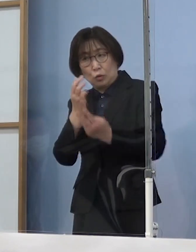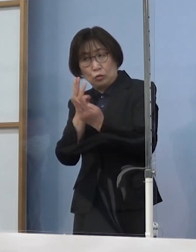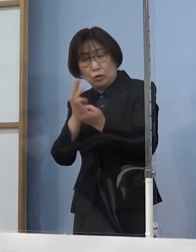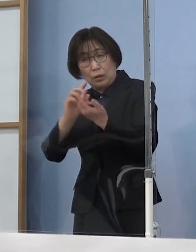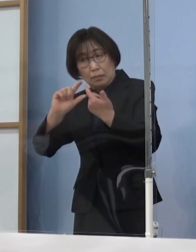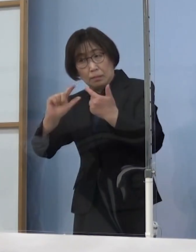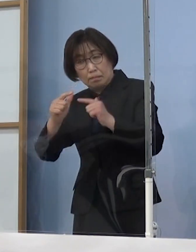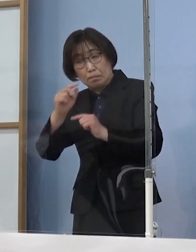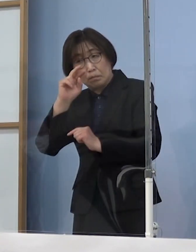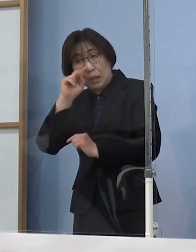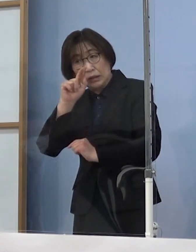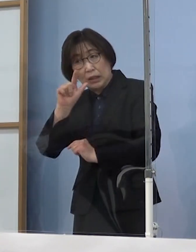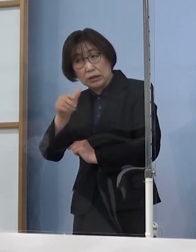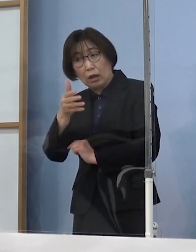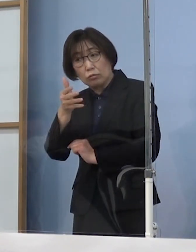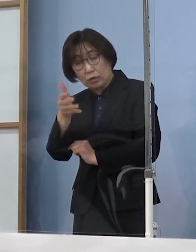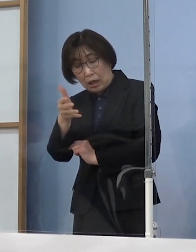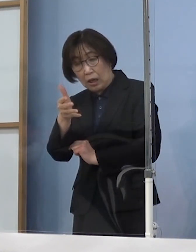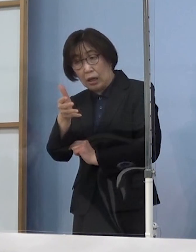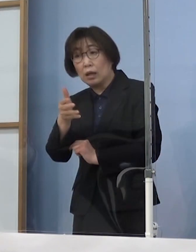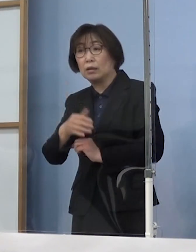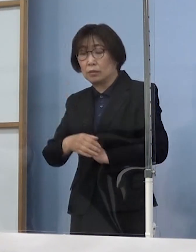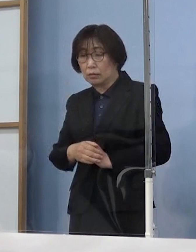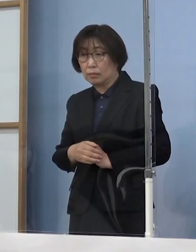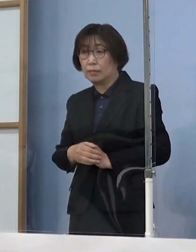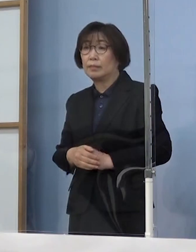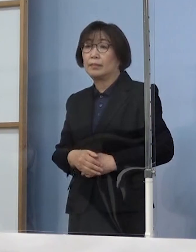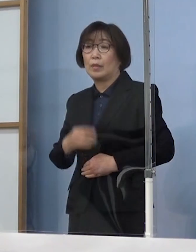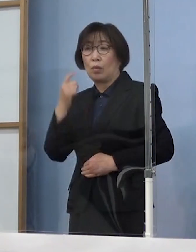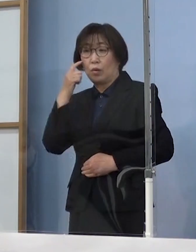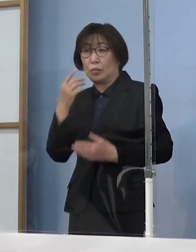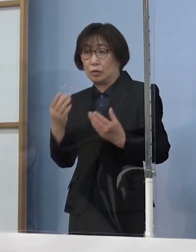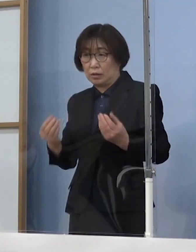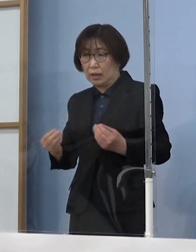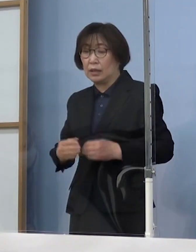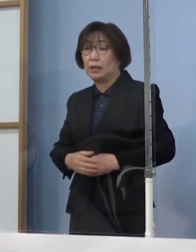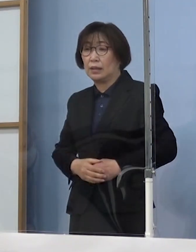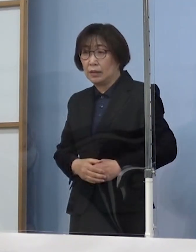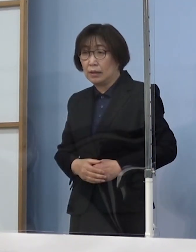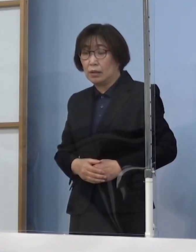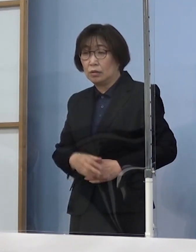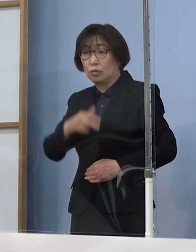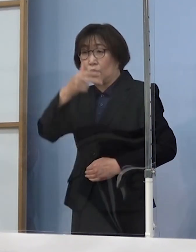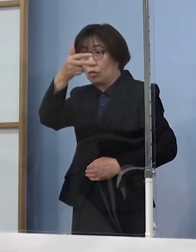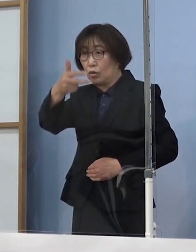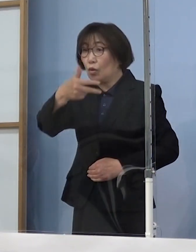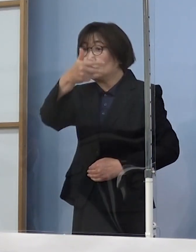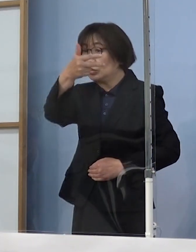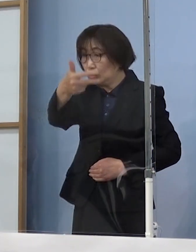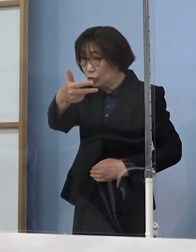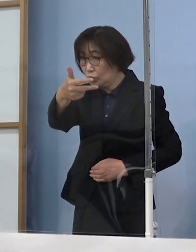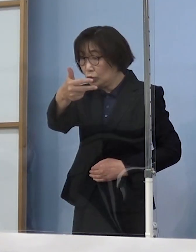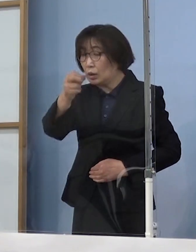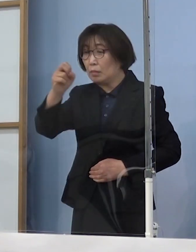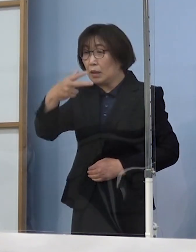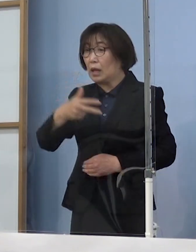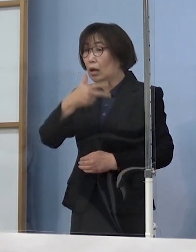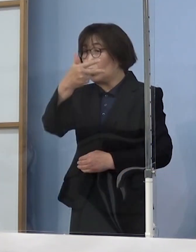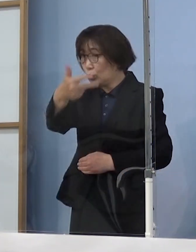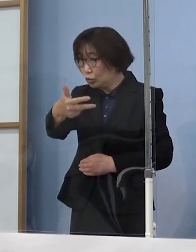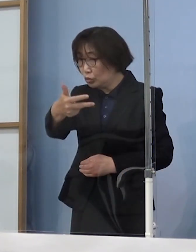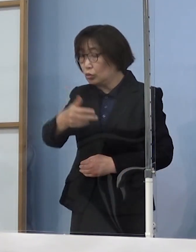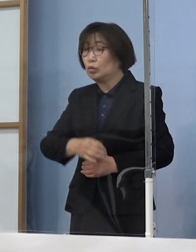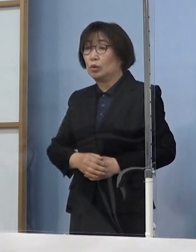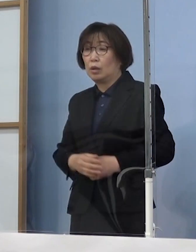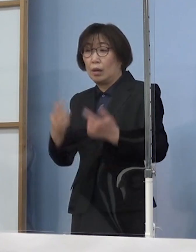ないか、我々も半信半疑であったところでありますが、その翌週、さらにはその翌週と